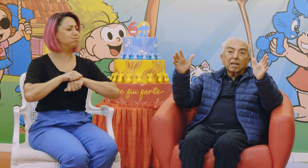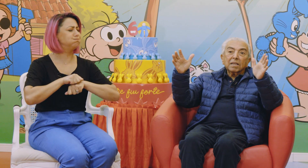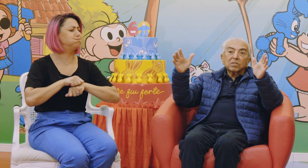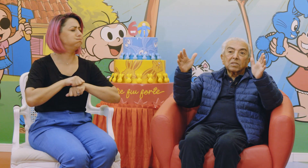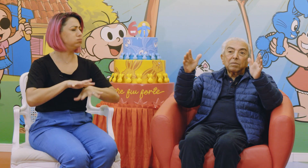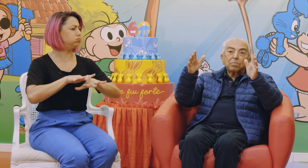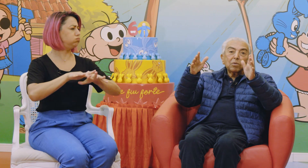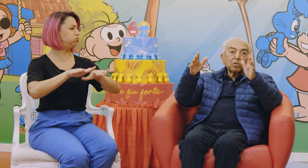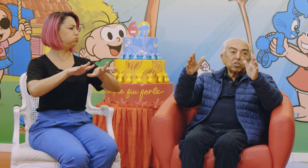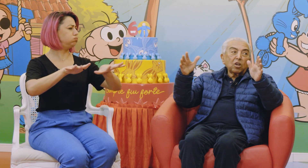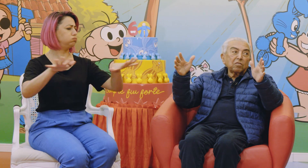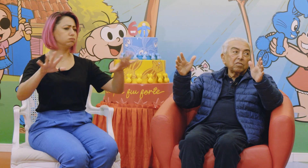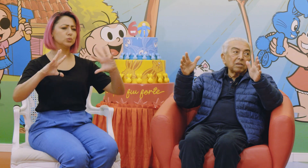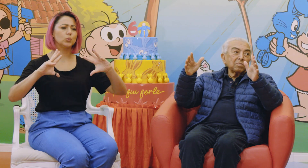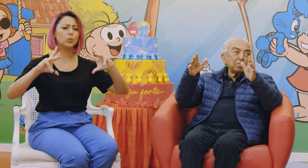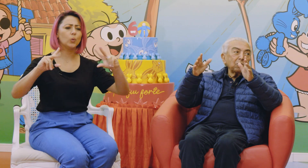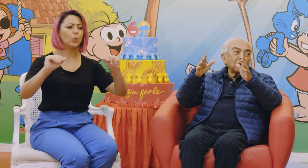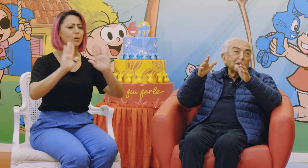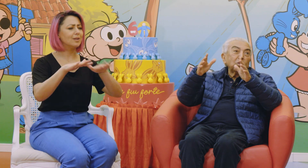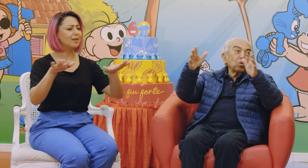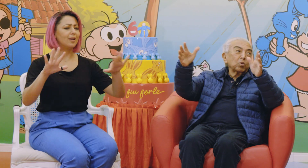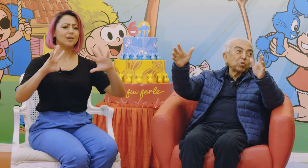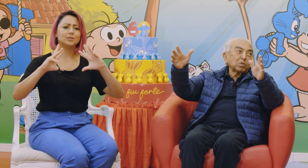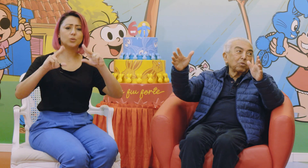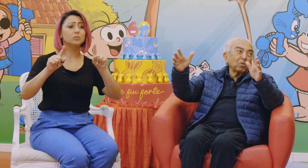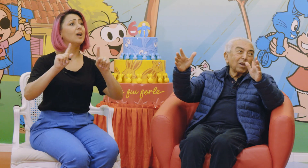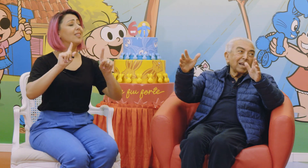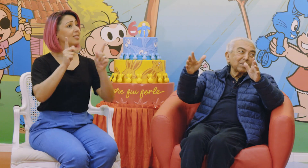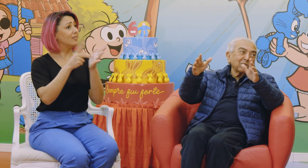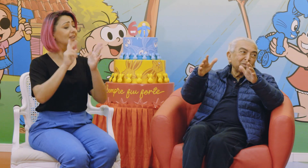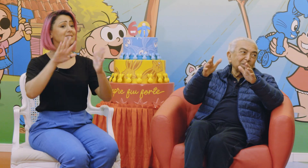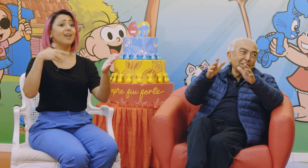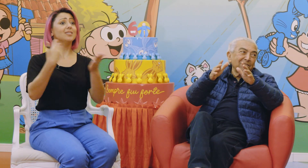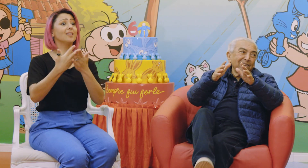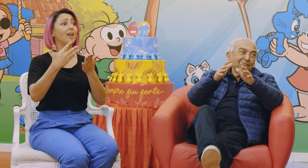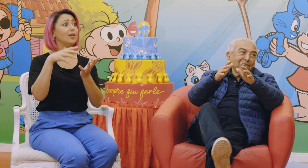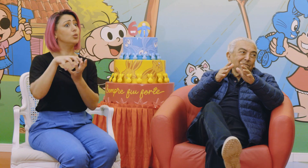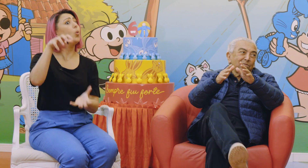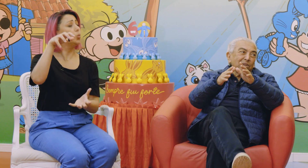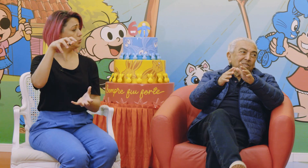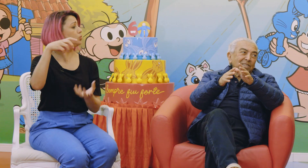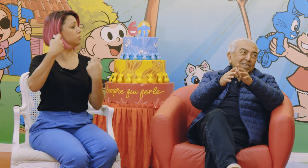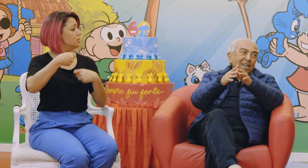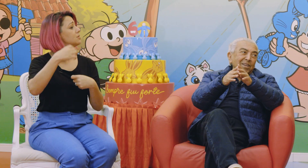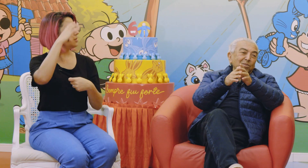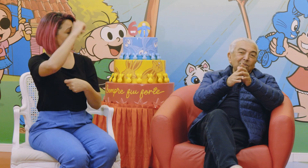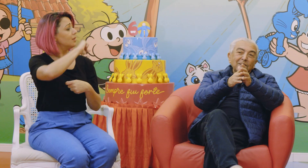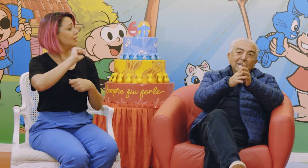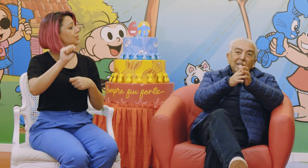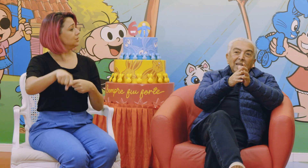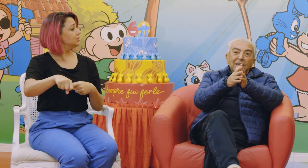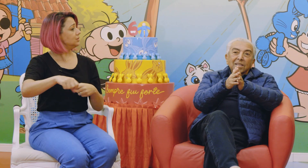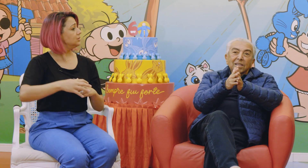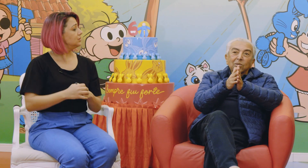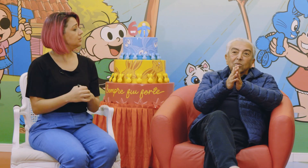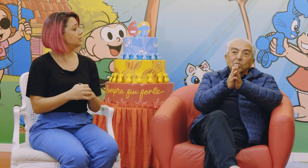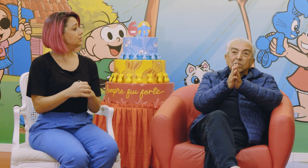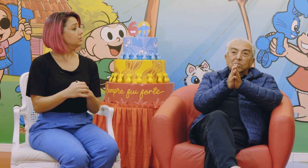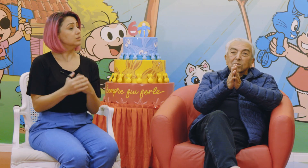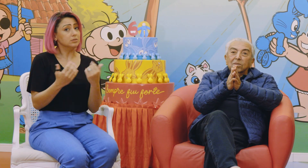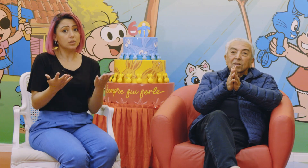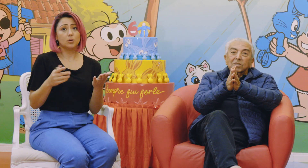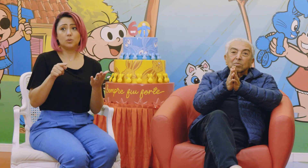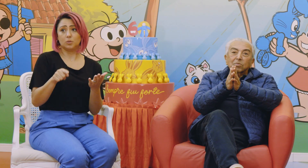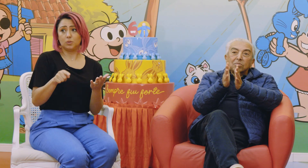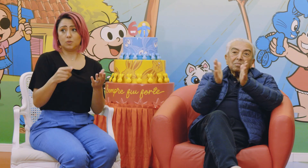para a criança, para o jovem, para o idoso, se for o caso, inclusive, se for necessário. Então, com